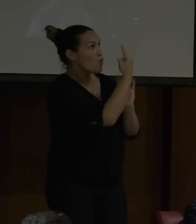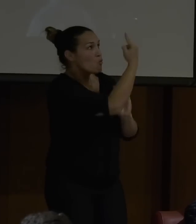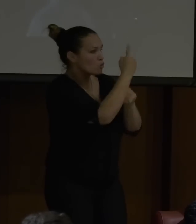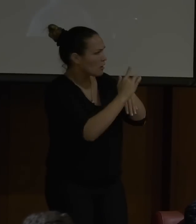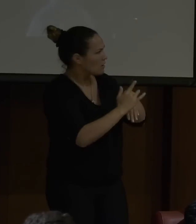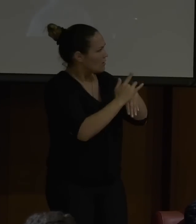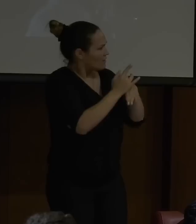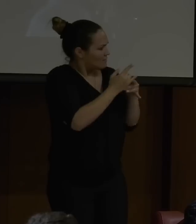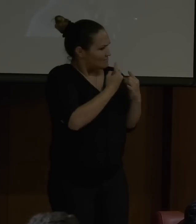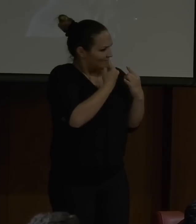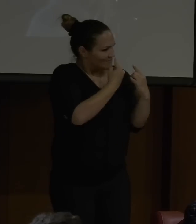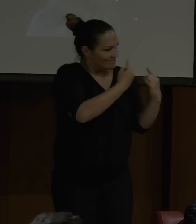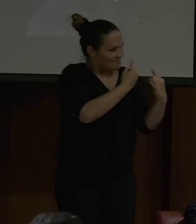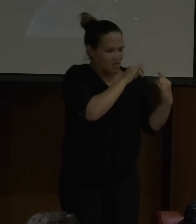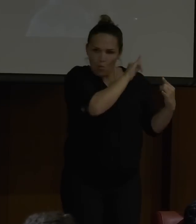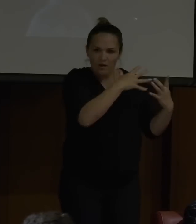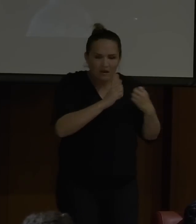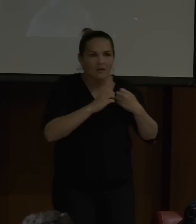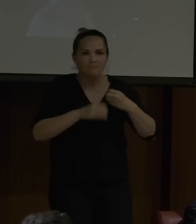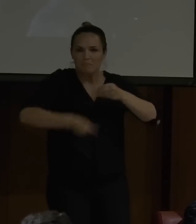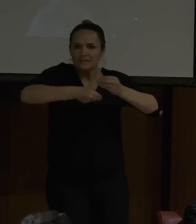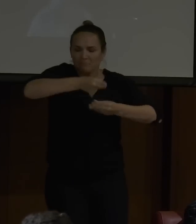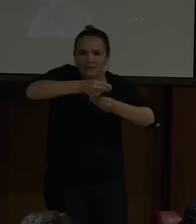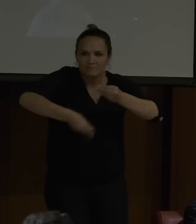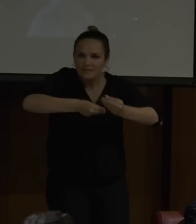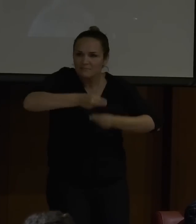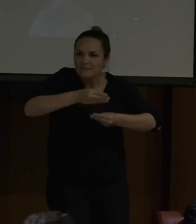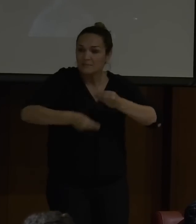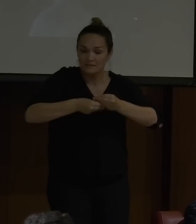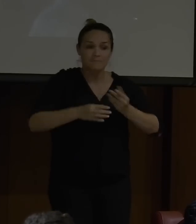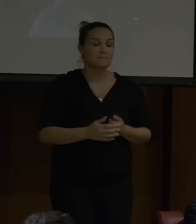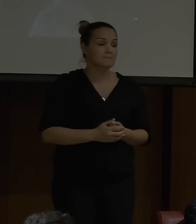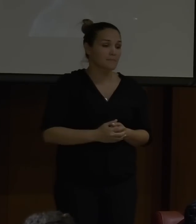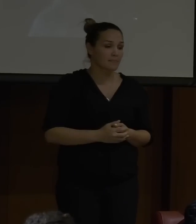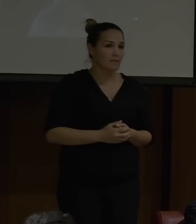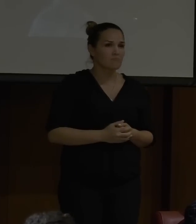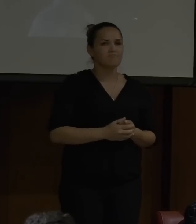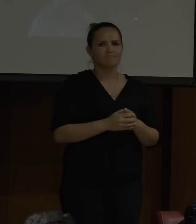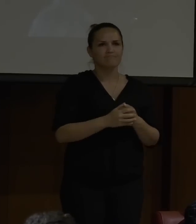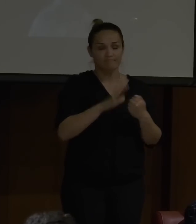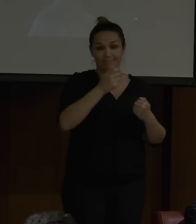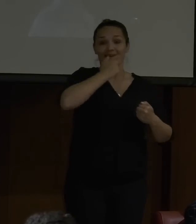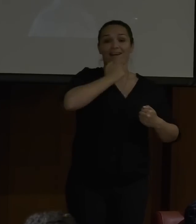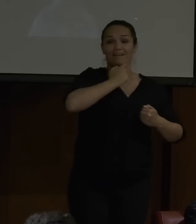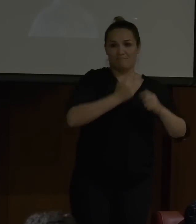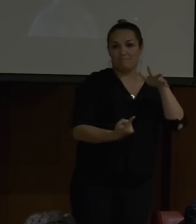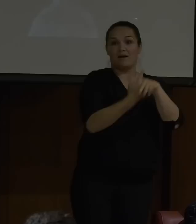por la inspiración de Leandro Díaz, que entre otras cosas le hace, muchos decían que